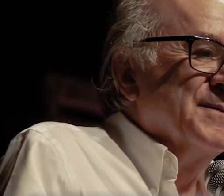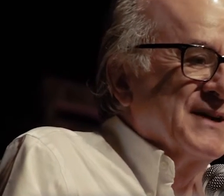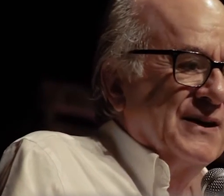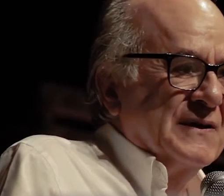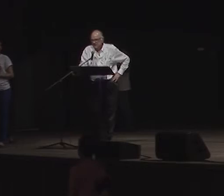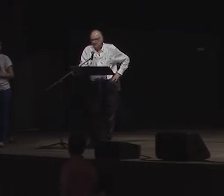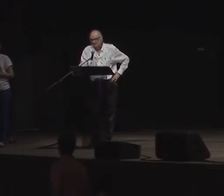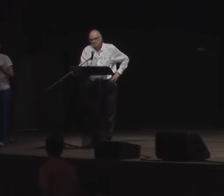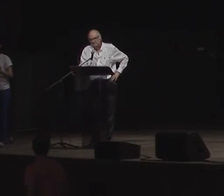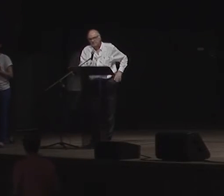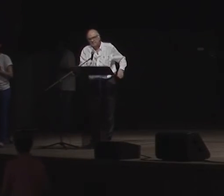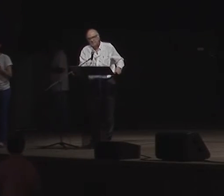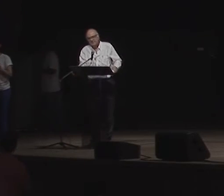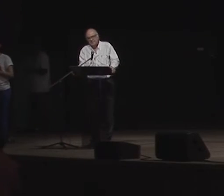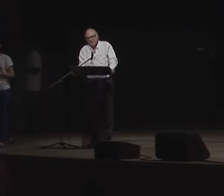O que estamos aqui a fazer?